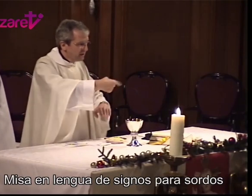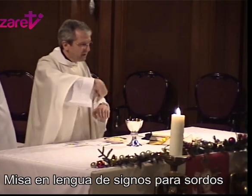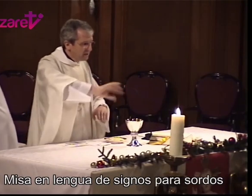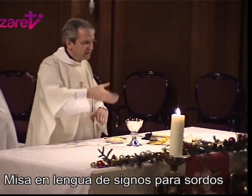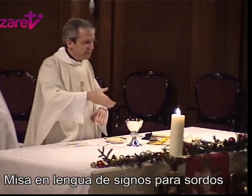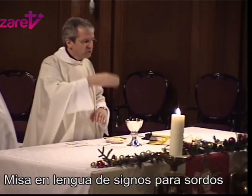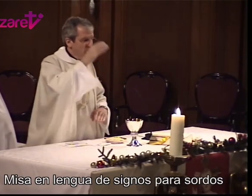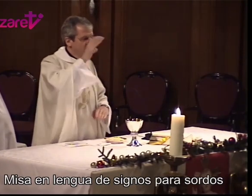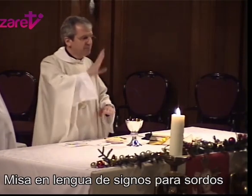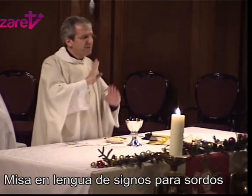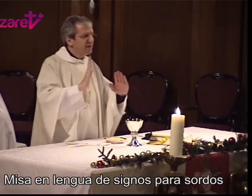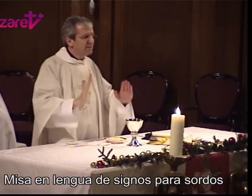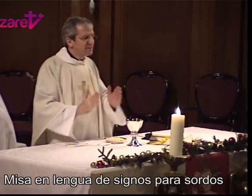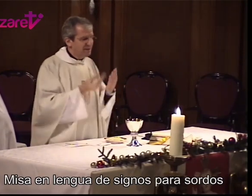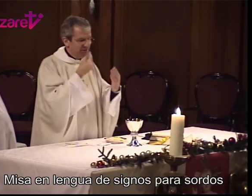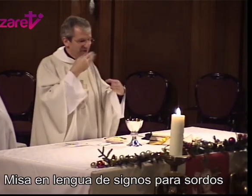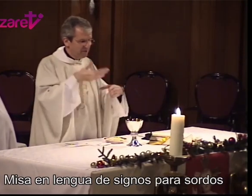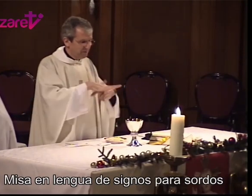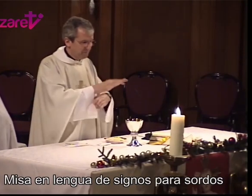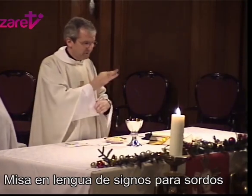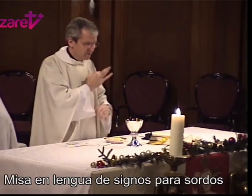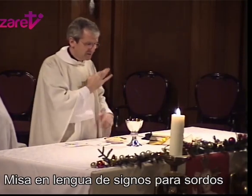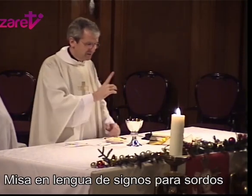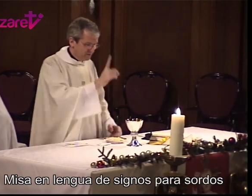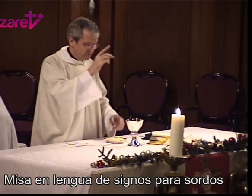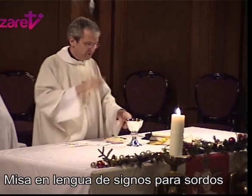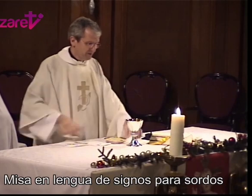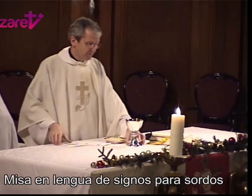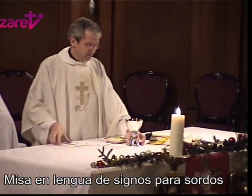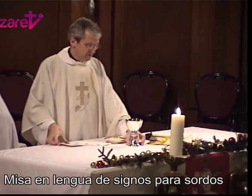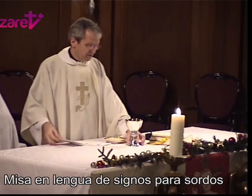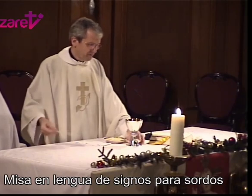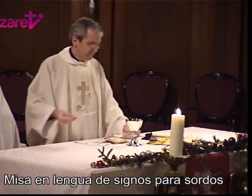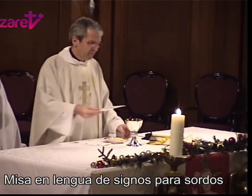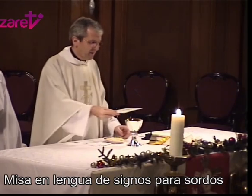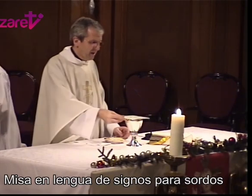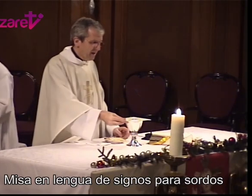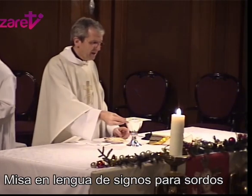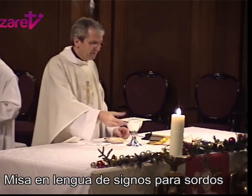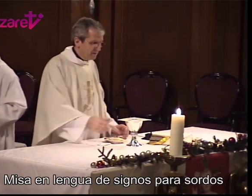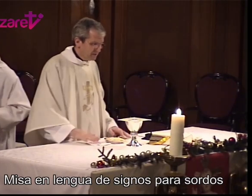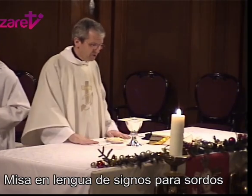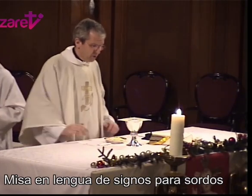Él será para nosotros bebida de salvación. Bendito seas por siempre, Señor. Acepta, Señor.